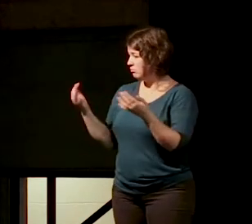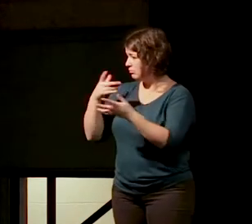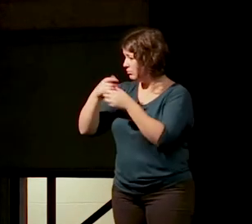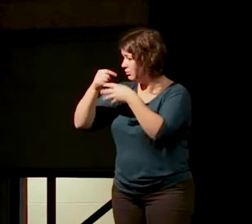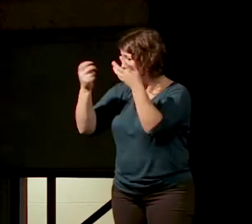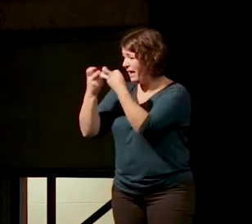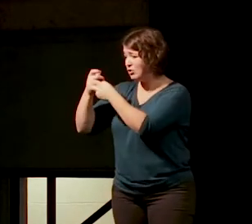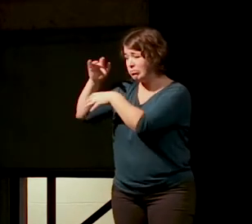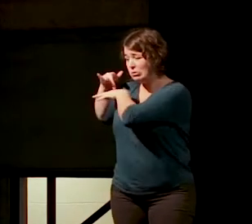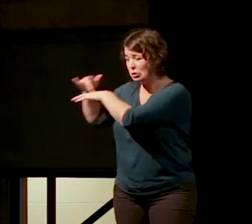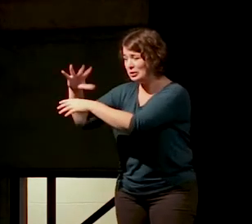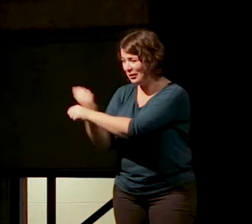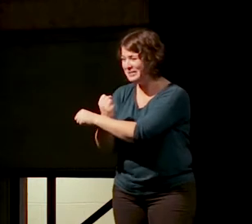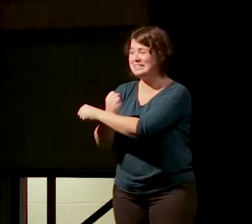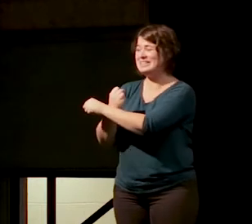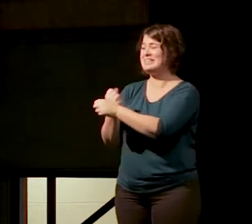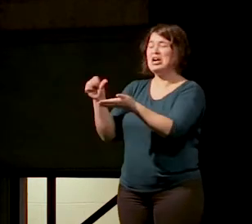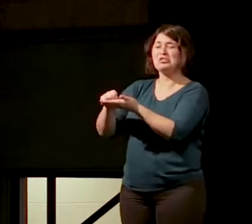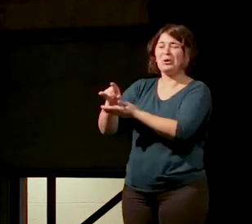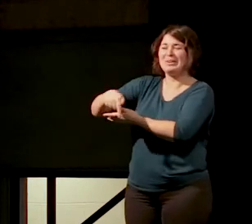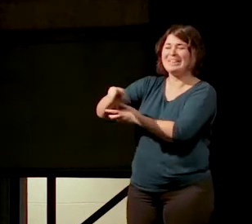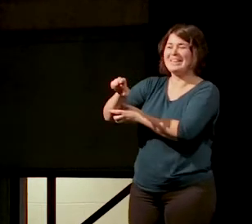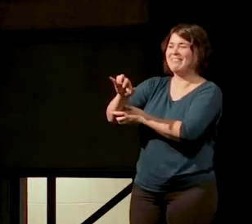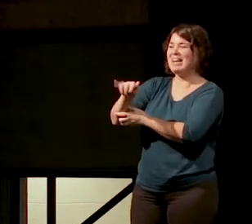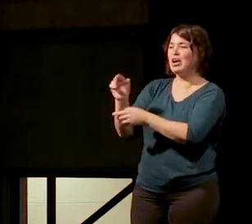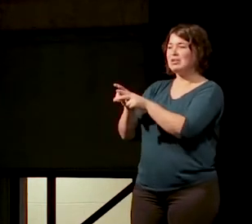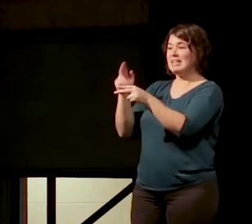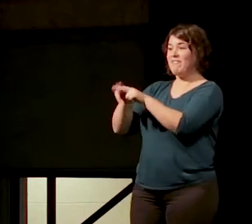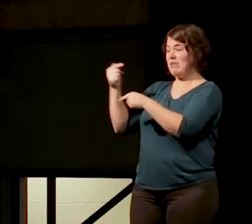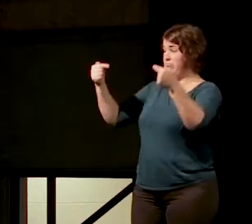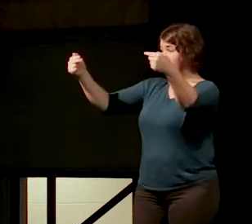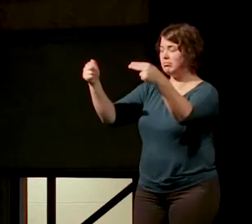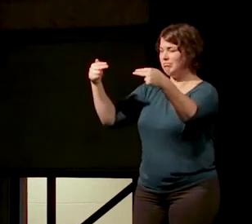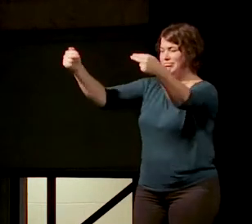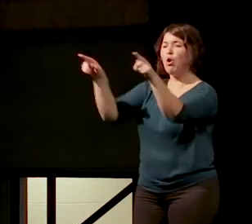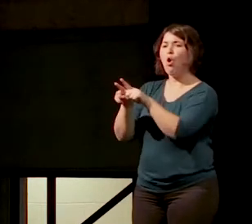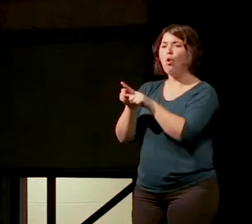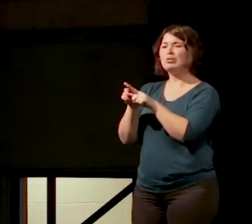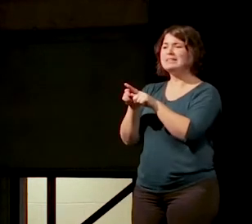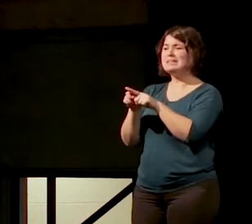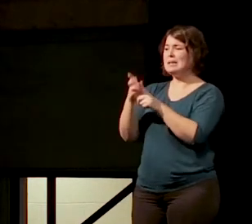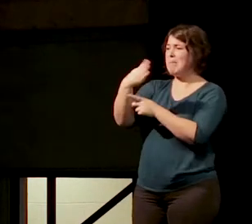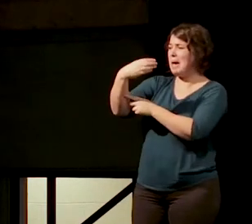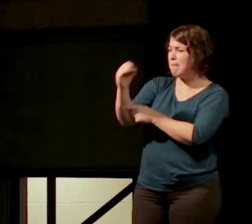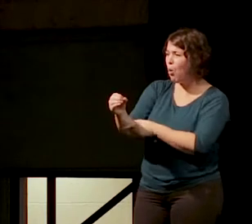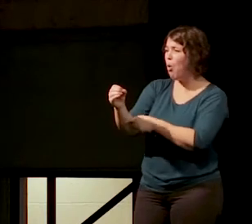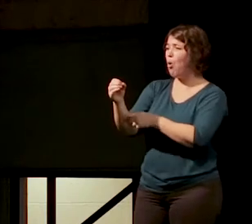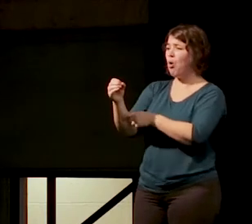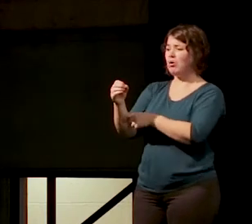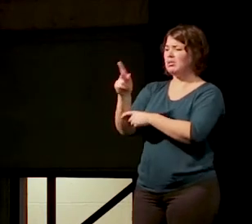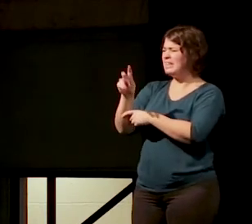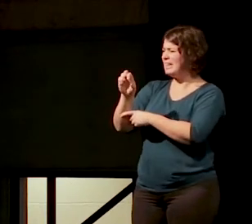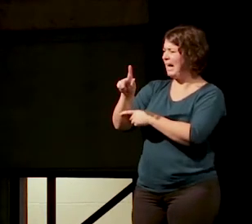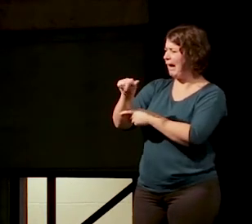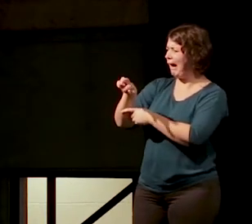études à mener et lancer pour Kefelec, de la vidéoprotection et avec la métropole de Penouat, de Mescadiou, de la refonte de